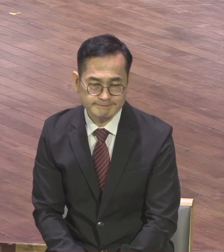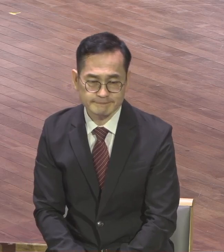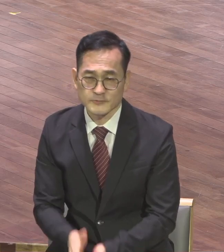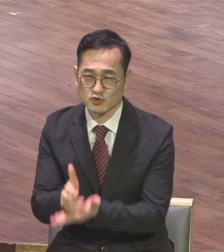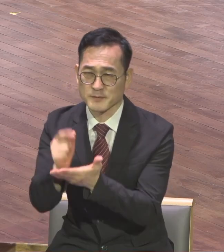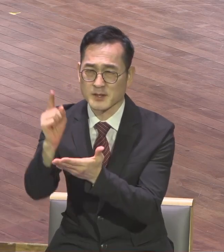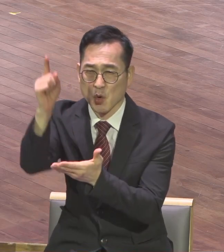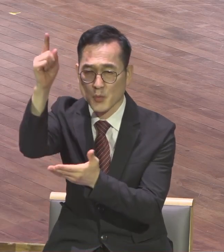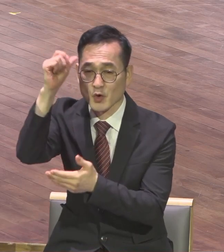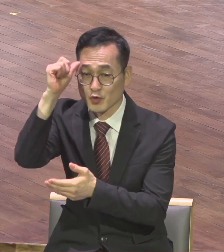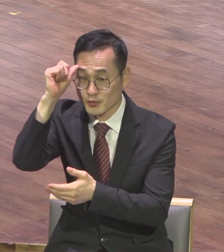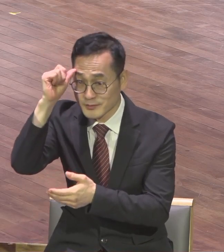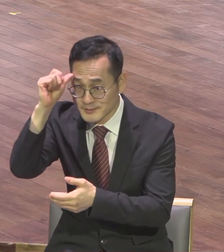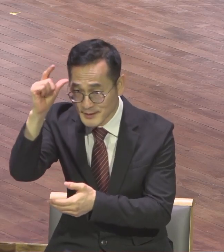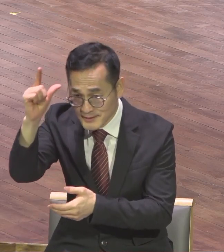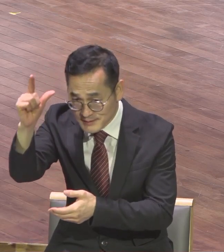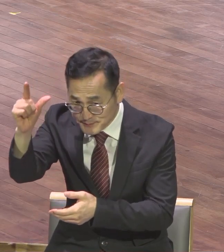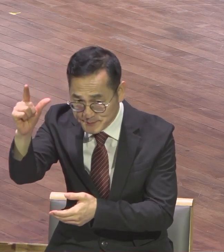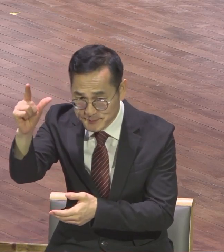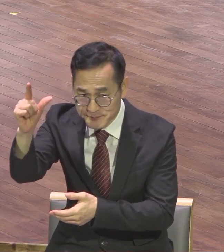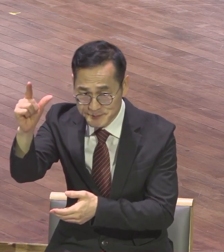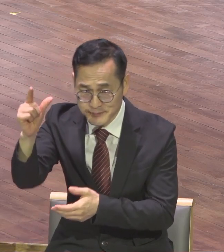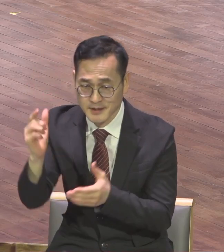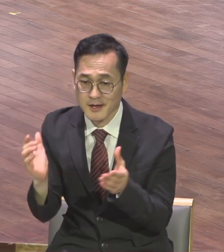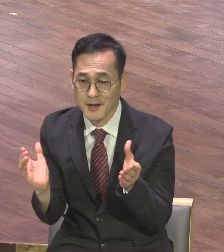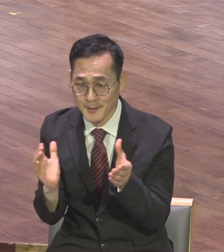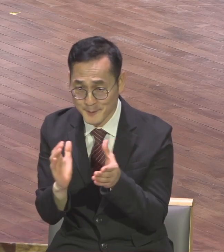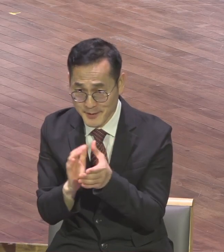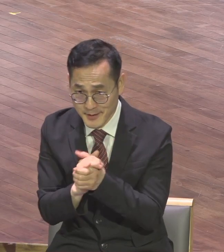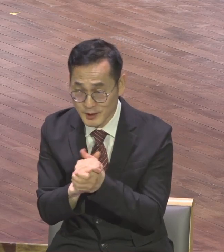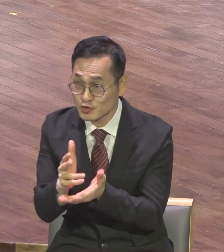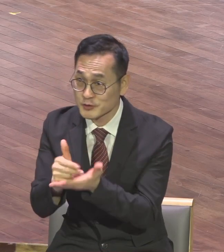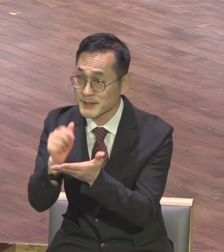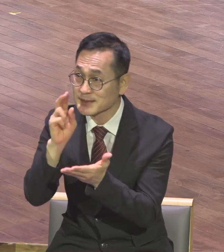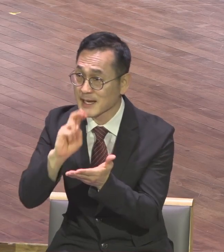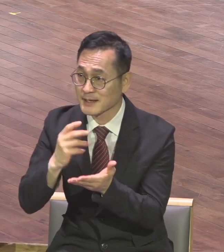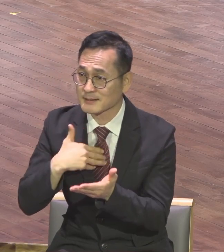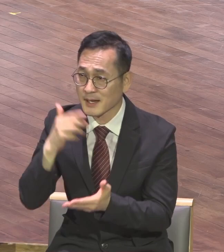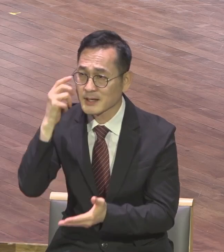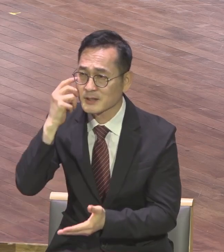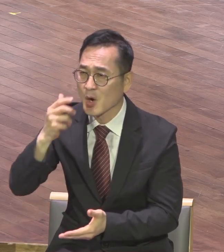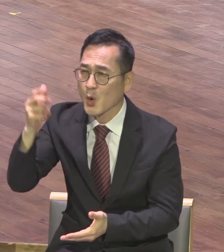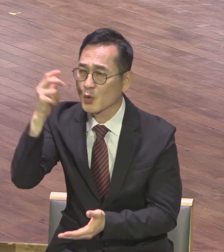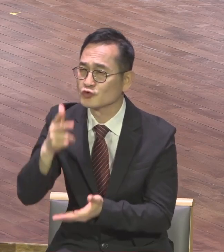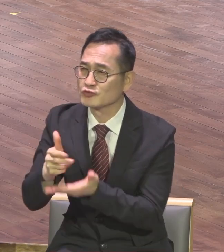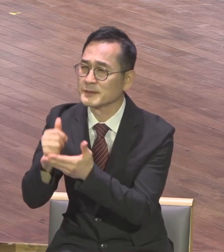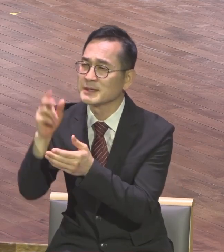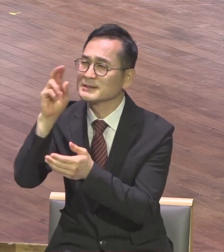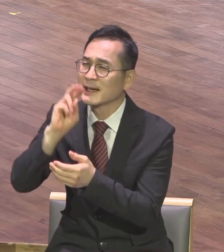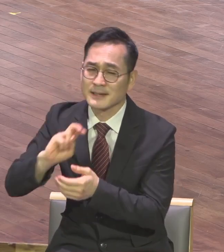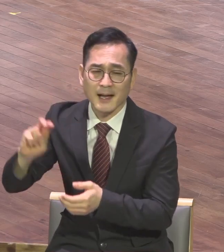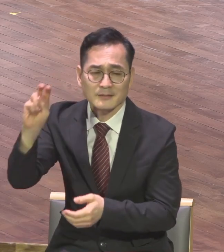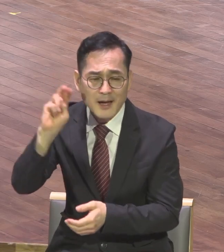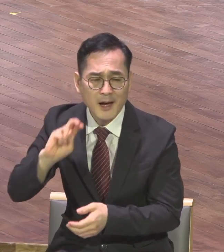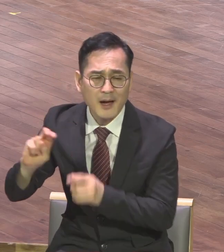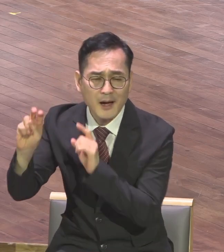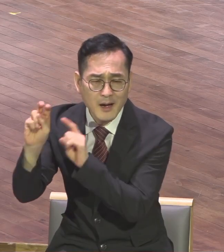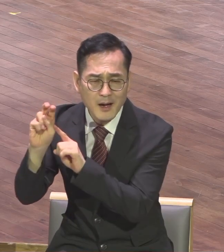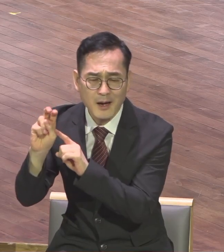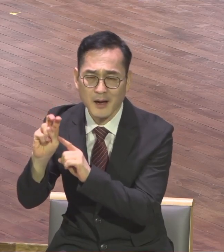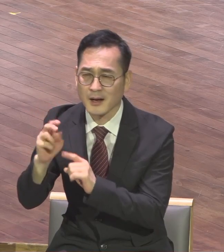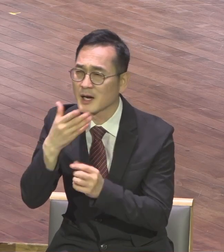주님을 높고 위대하소. 주님을 찬양하는 내 영혼이 주님을 찬양한다.